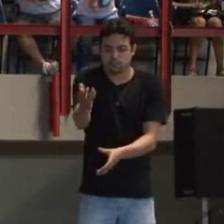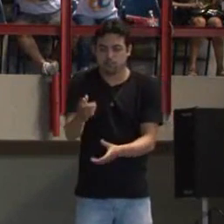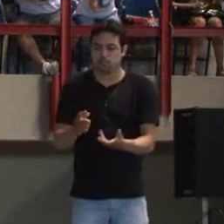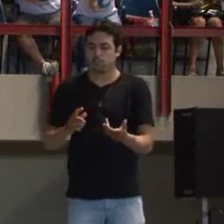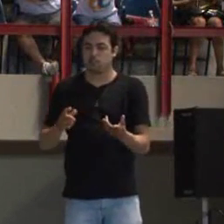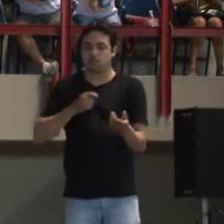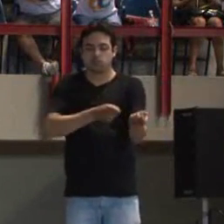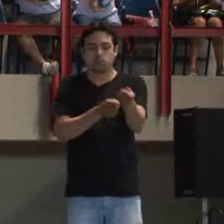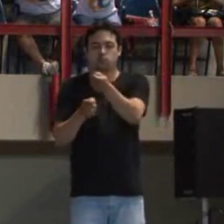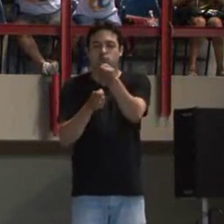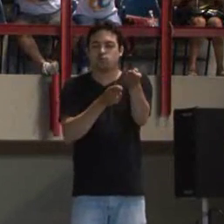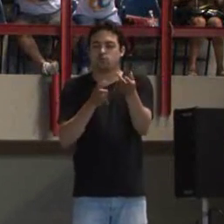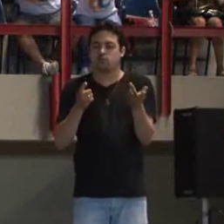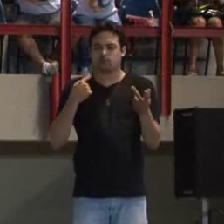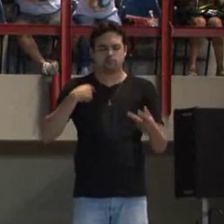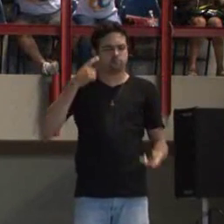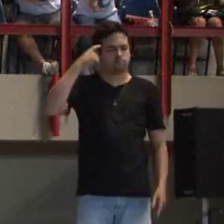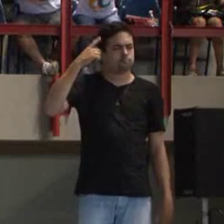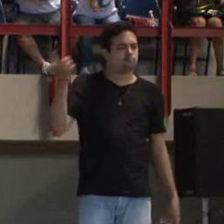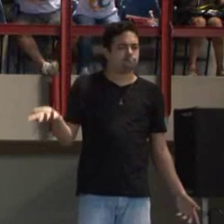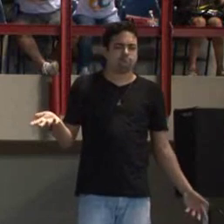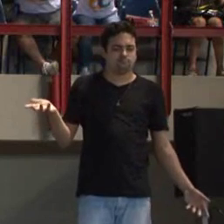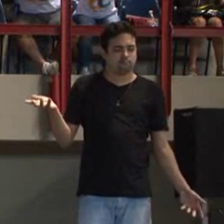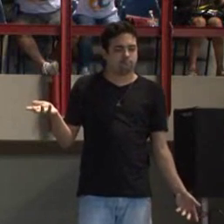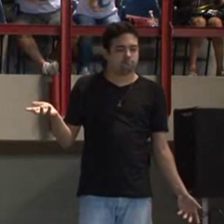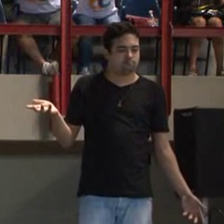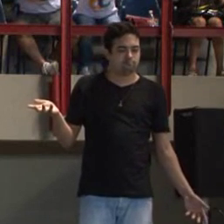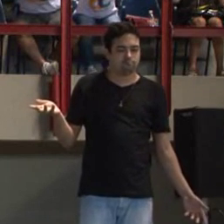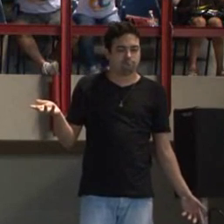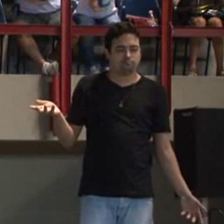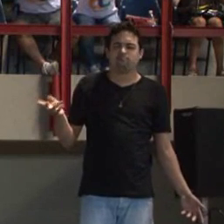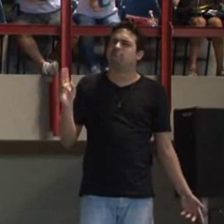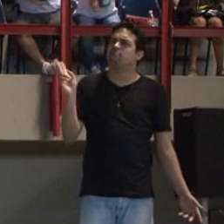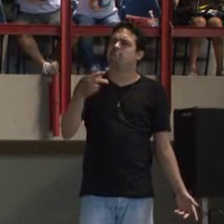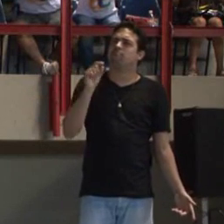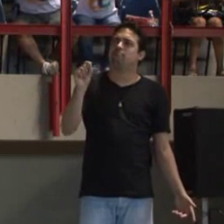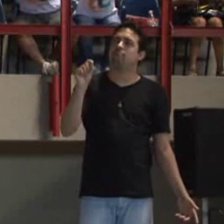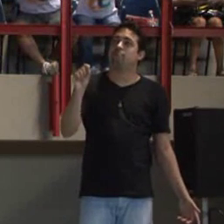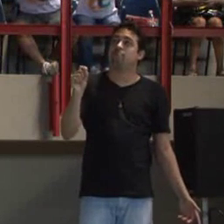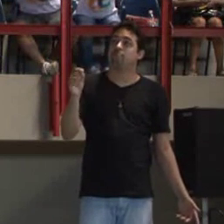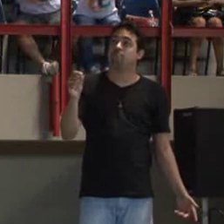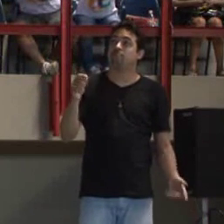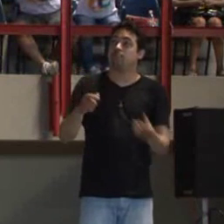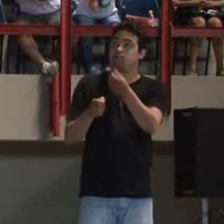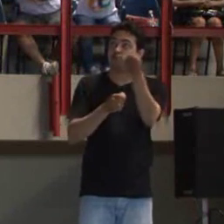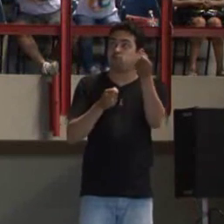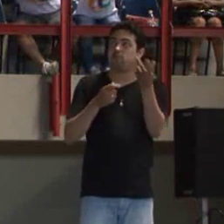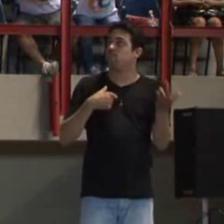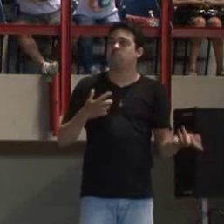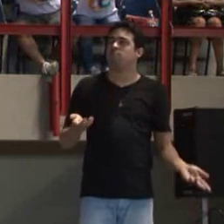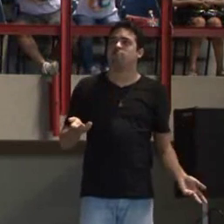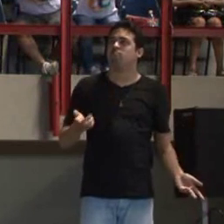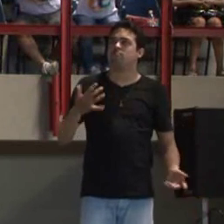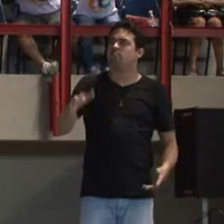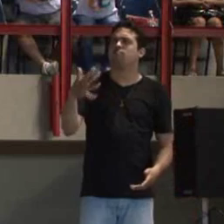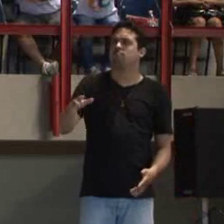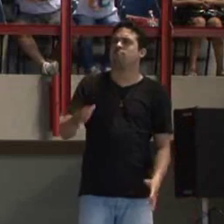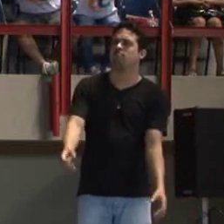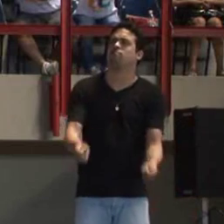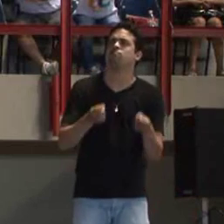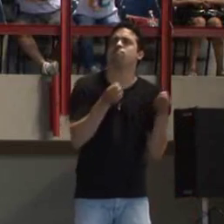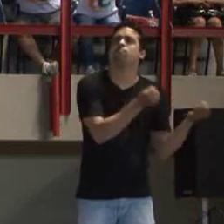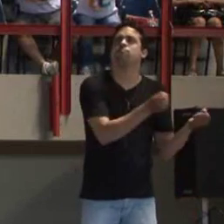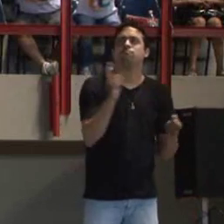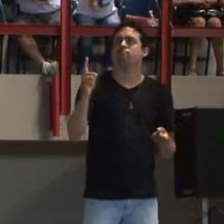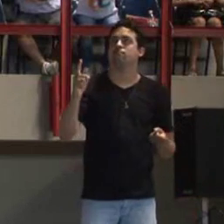as plantas, aí ele fica olhando. Que foi, tio? Para regar as plantas. Não, não quero carregar não. É